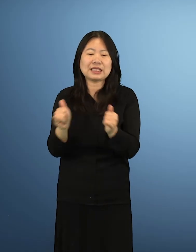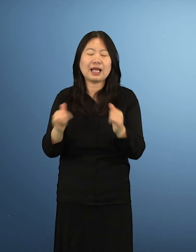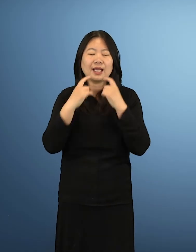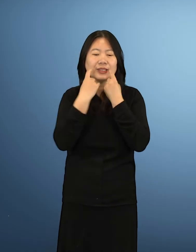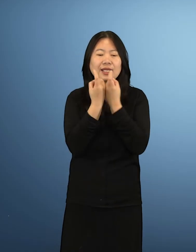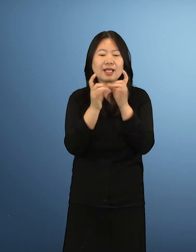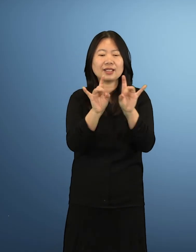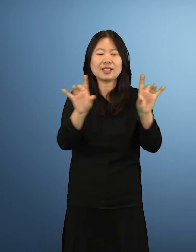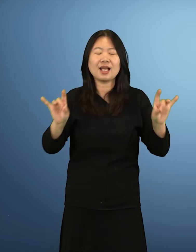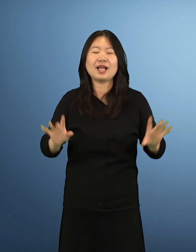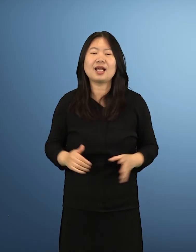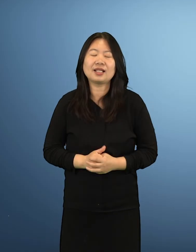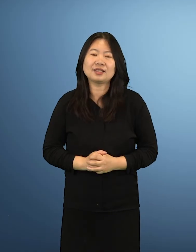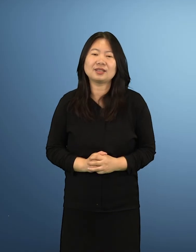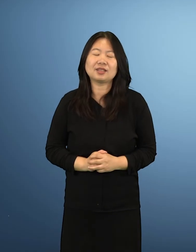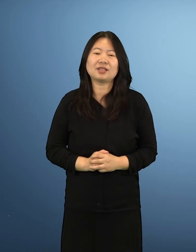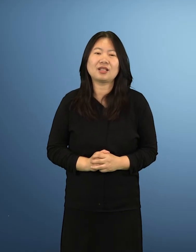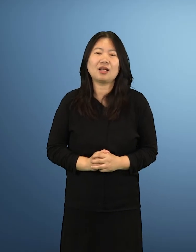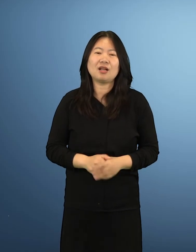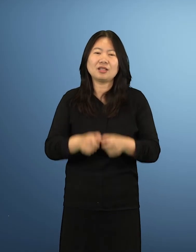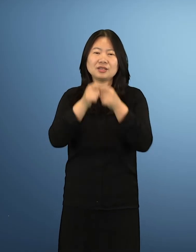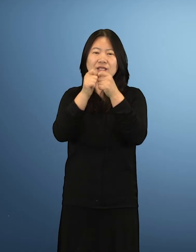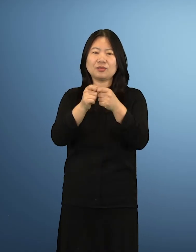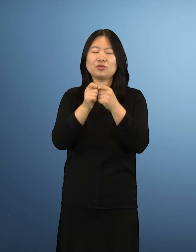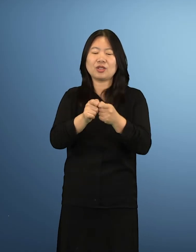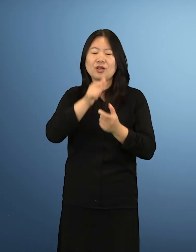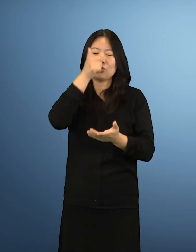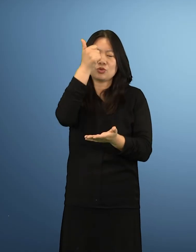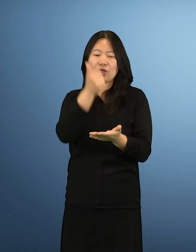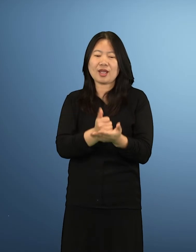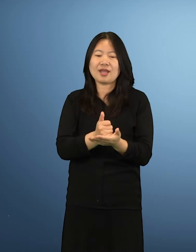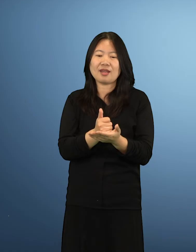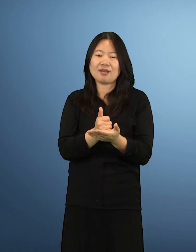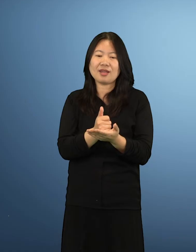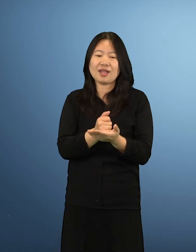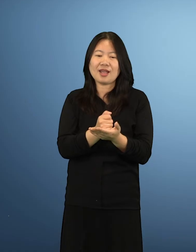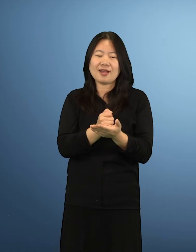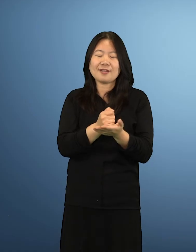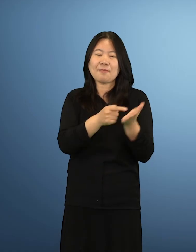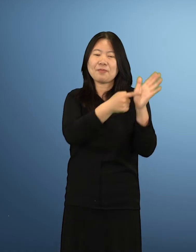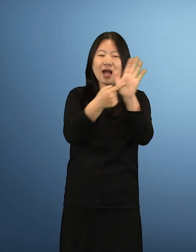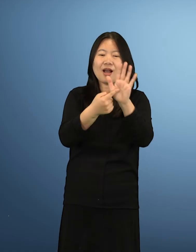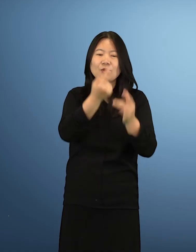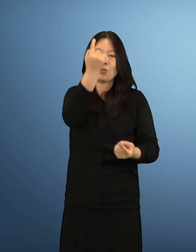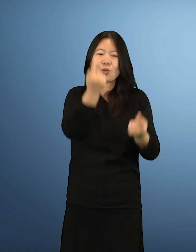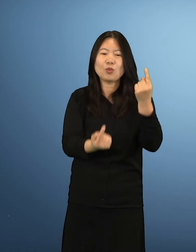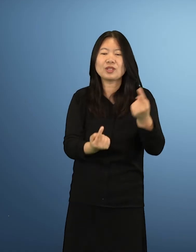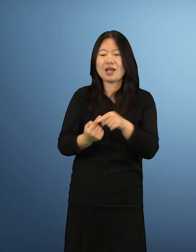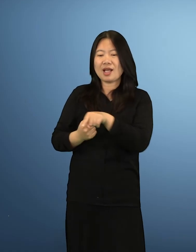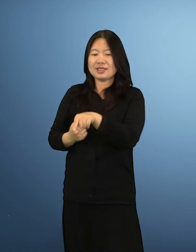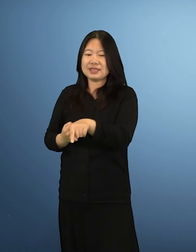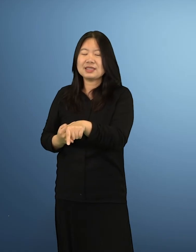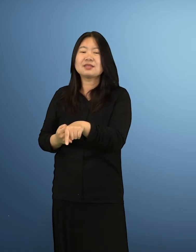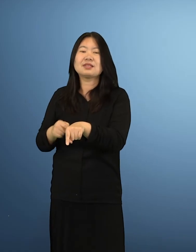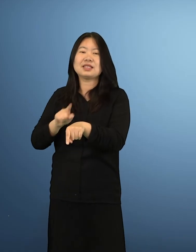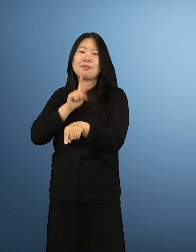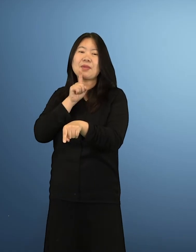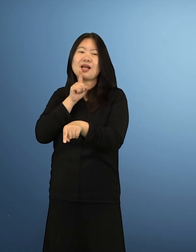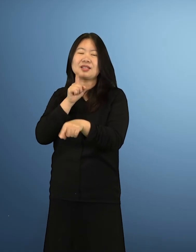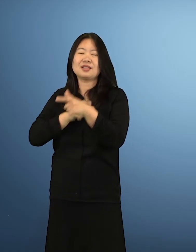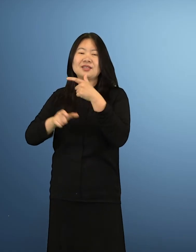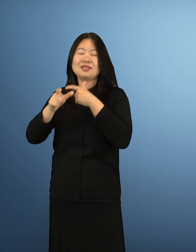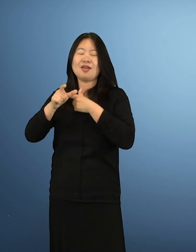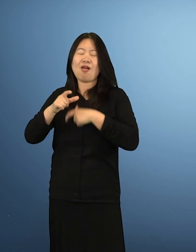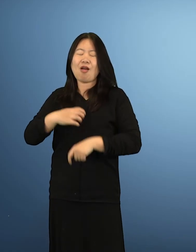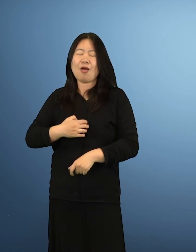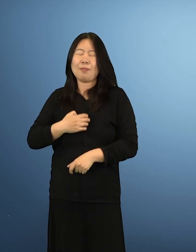개개인의 미주알고주알 세부적인 죄를 지적하는 것보다도 이게 더 섬뜩해요.